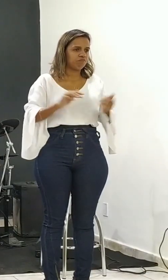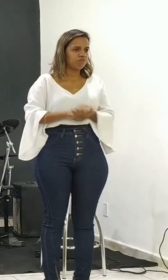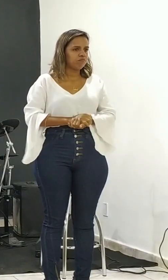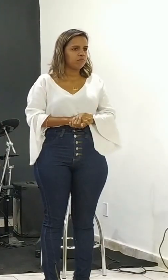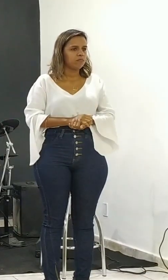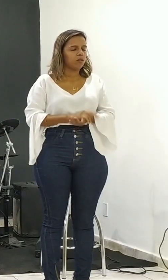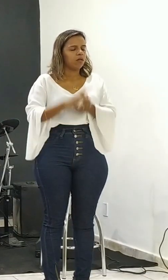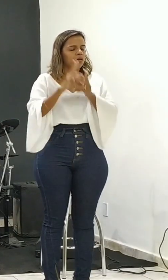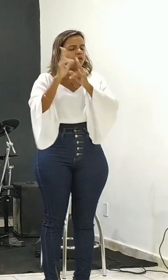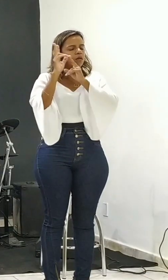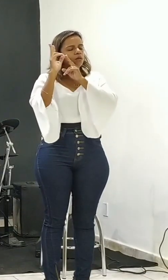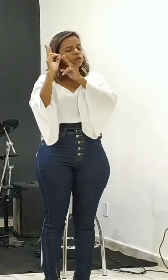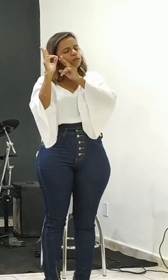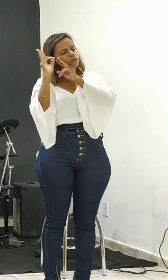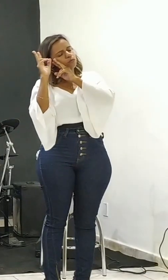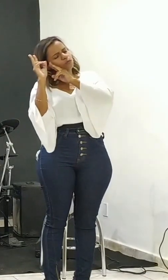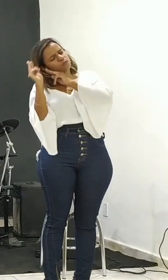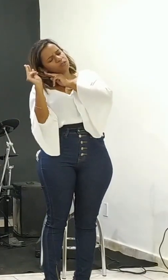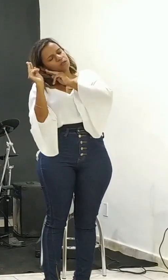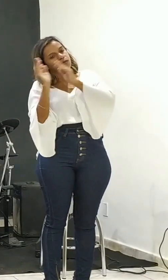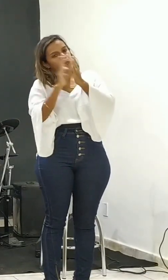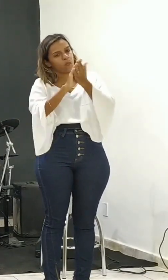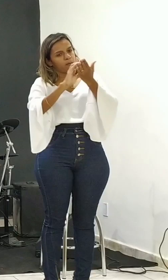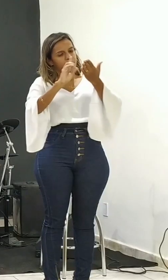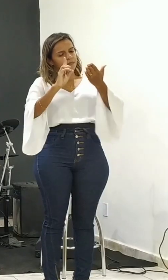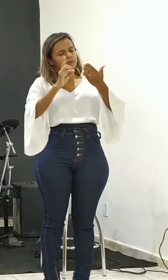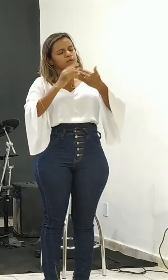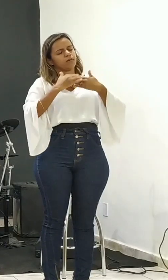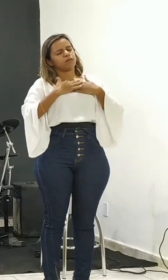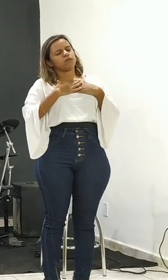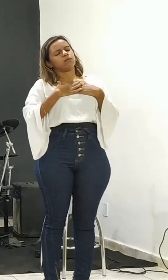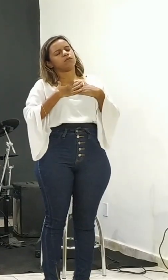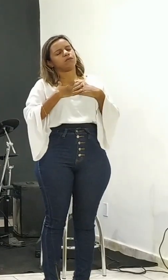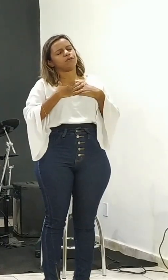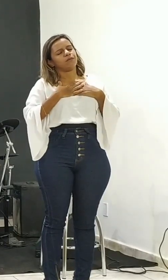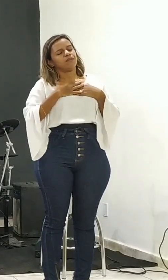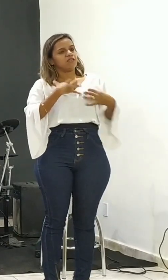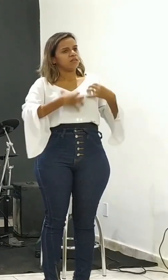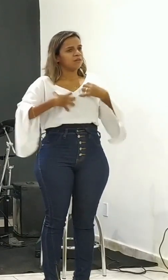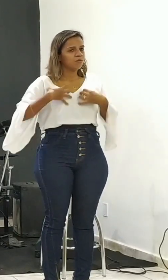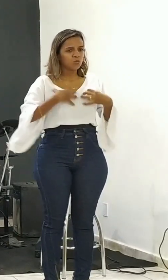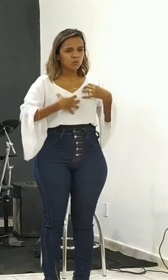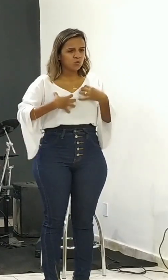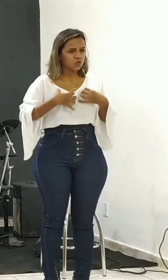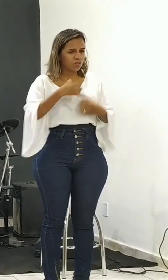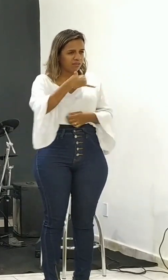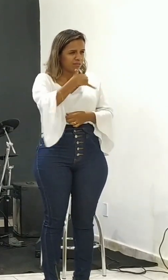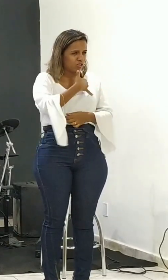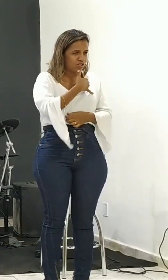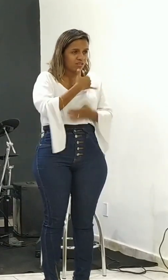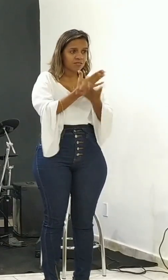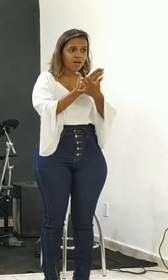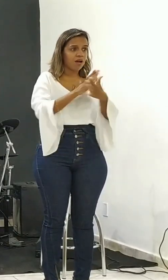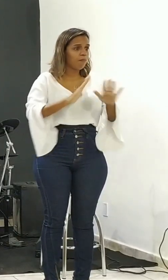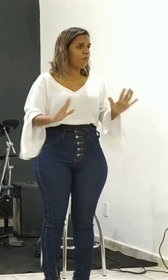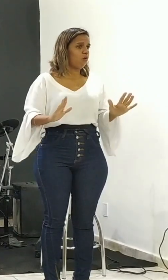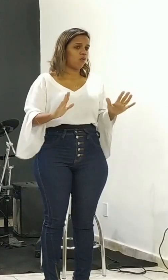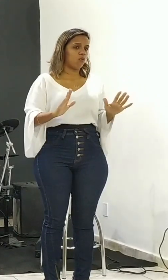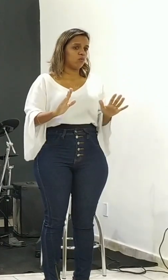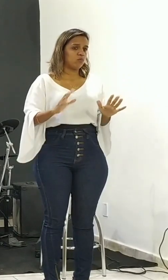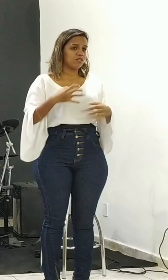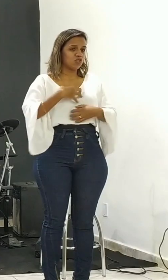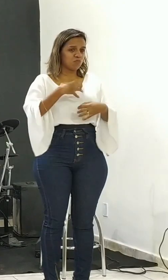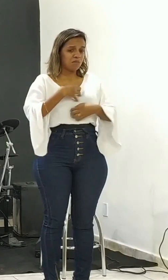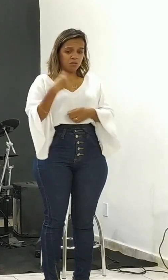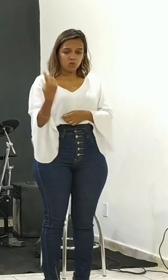Irmãos, eu dormi com a minha vida em cima do peito, a angústia acabou, a aflição acabou, o sentimento de solidão acabou.